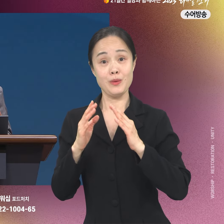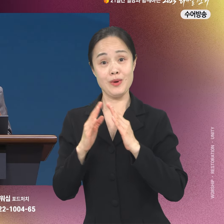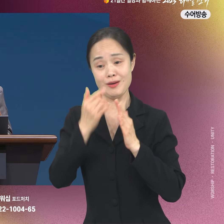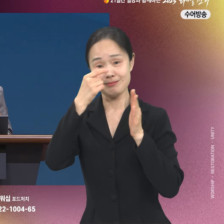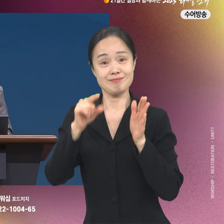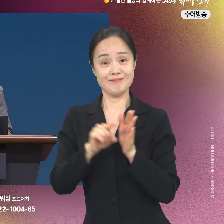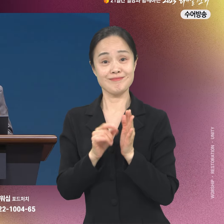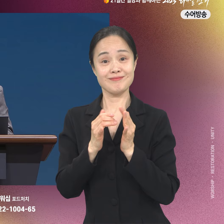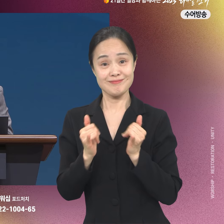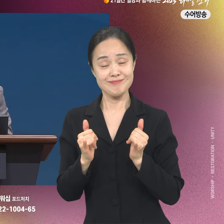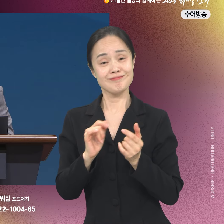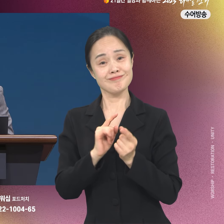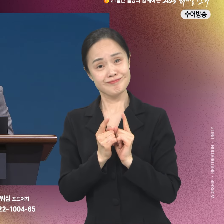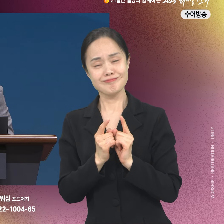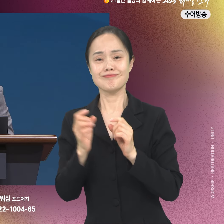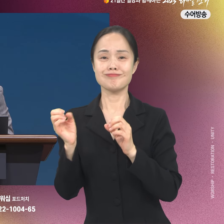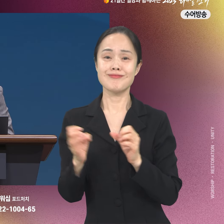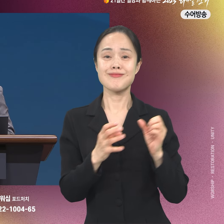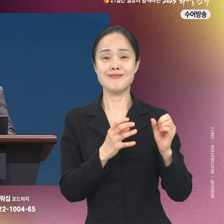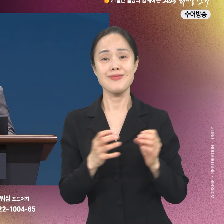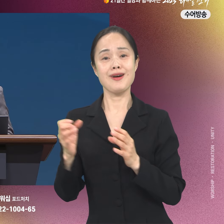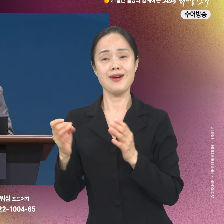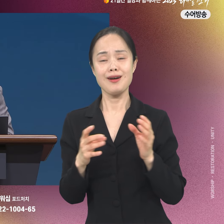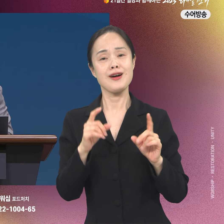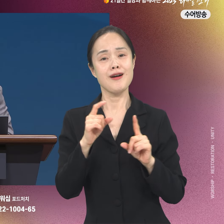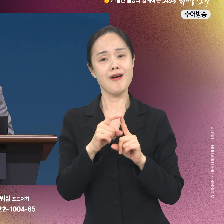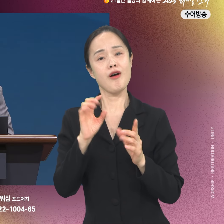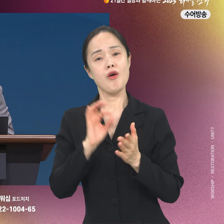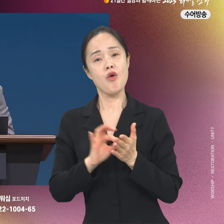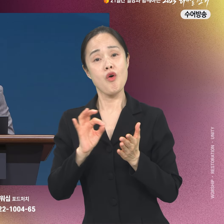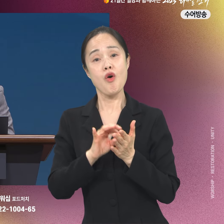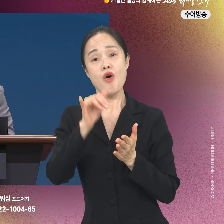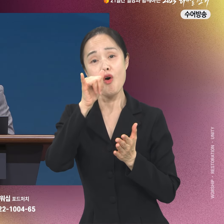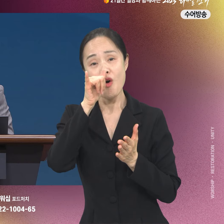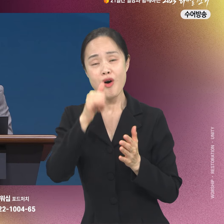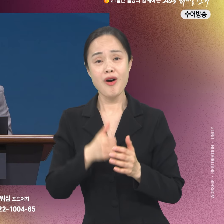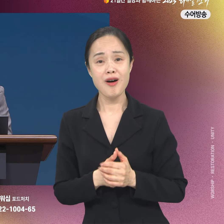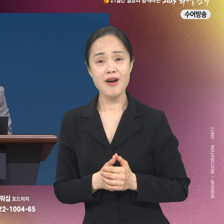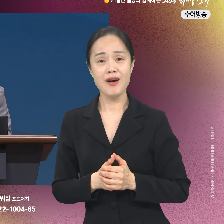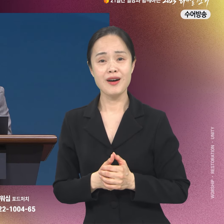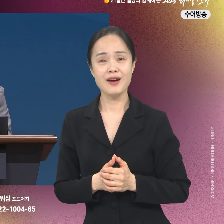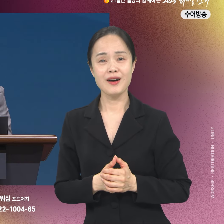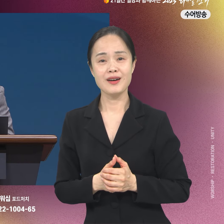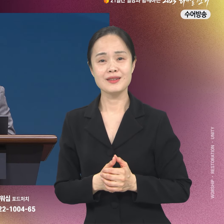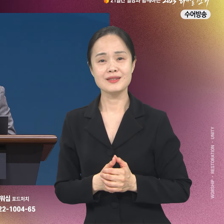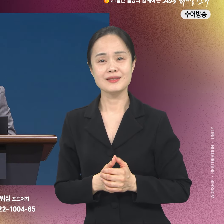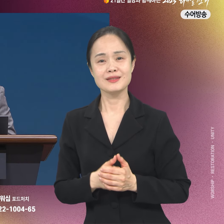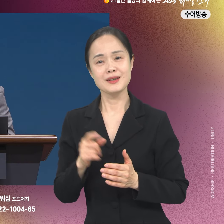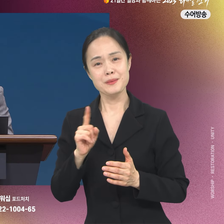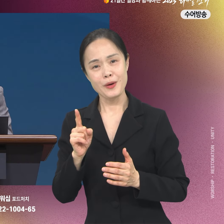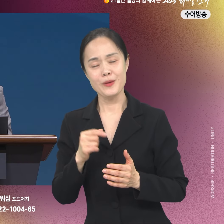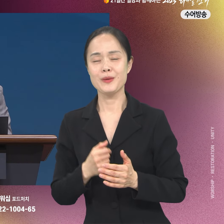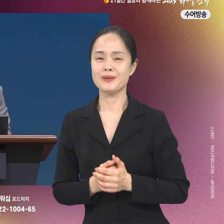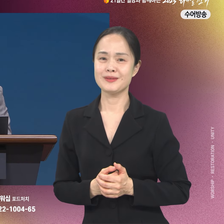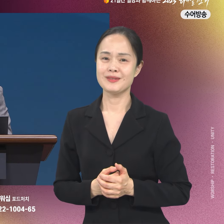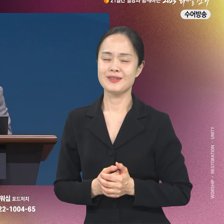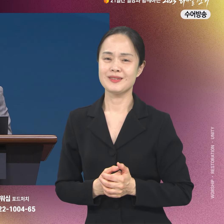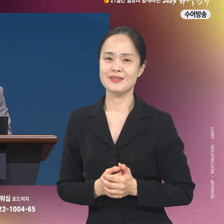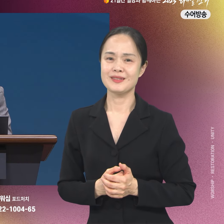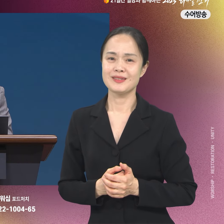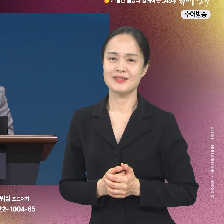내용들이 있습니다. 그런데 비기독교인들 관점에서 보면 좀 심하게